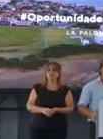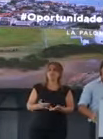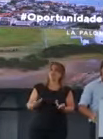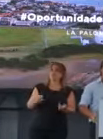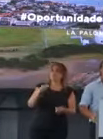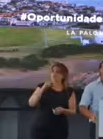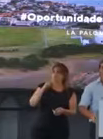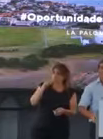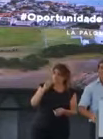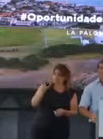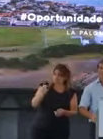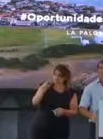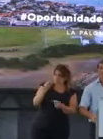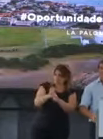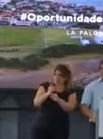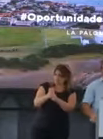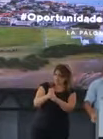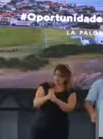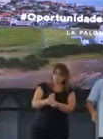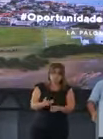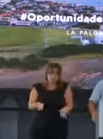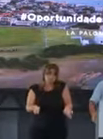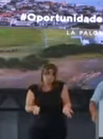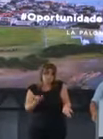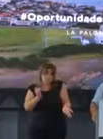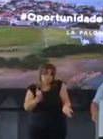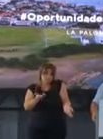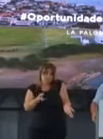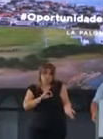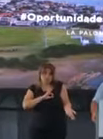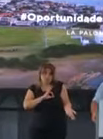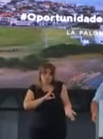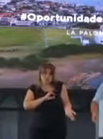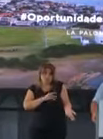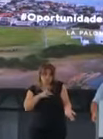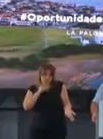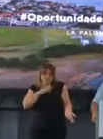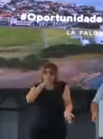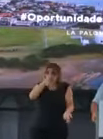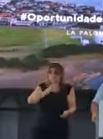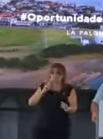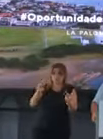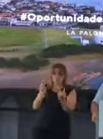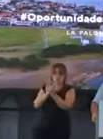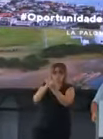¿El viernes estás? Sí, estoy tomando exámenes. El viernes voy para ahí.